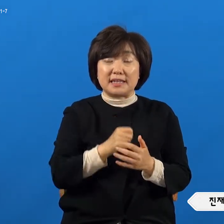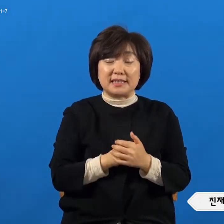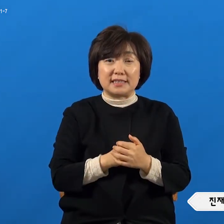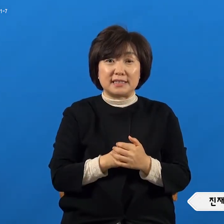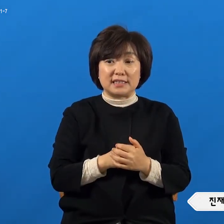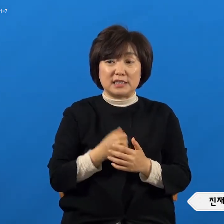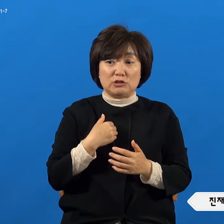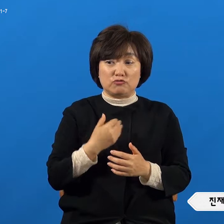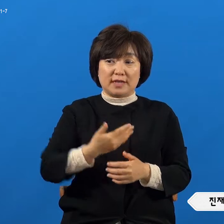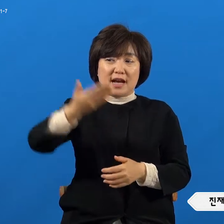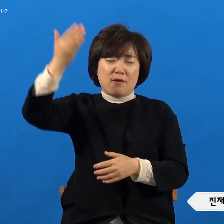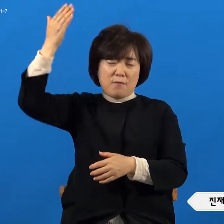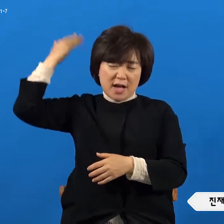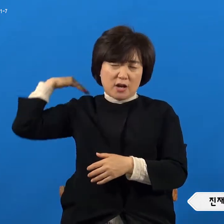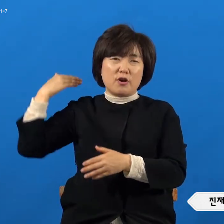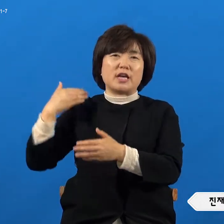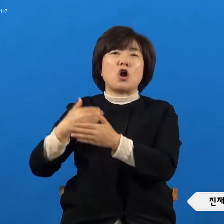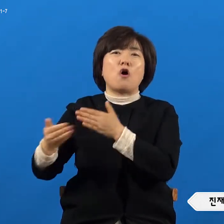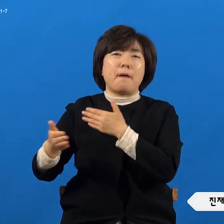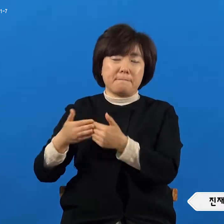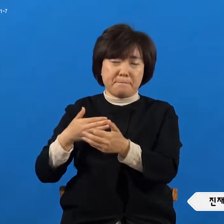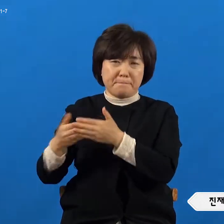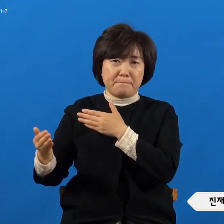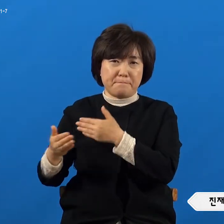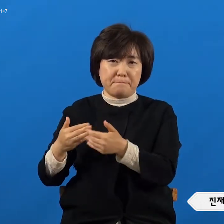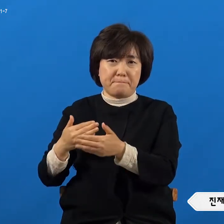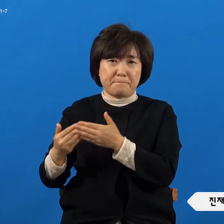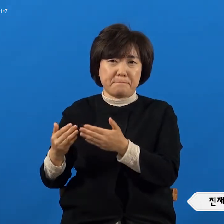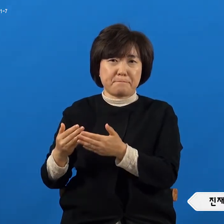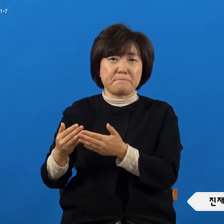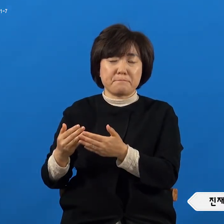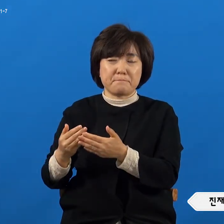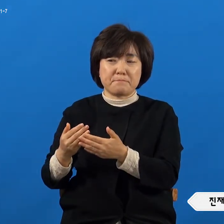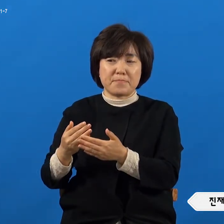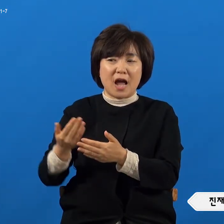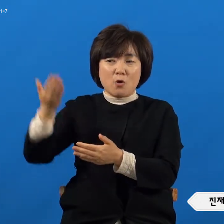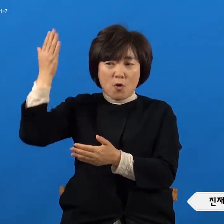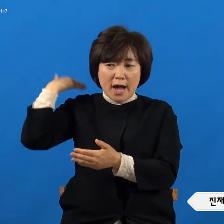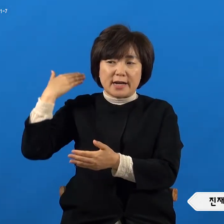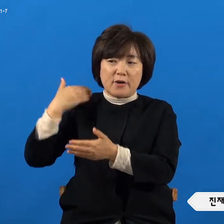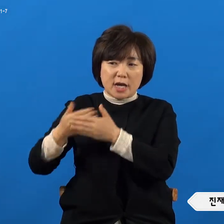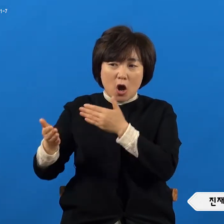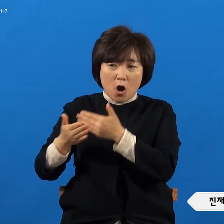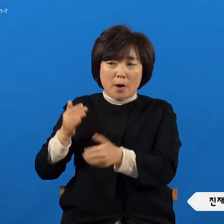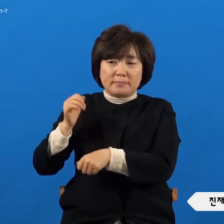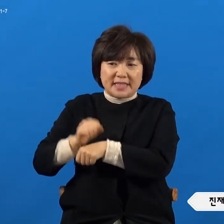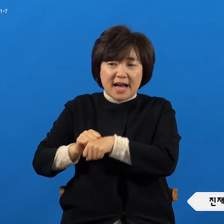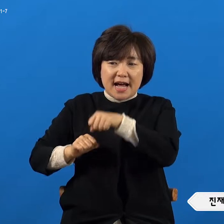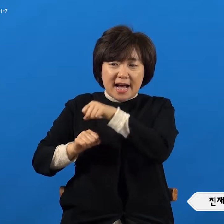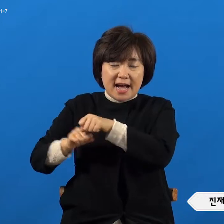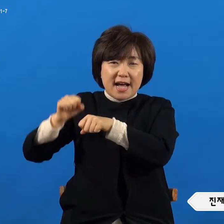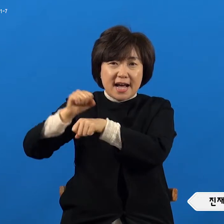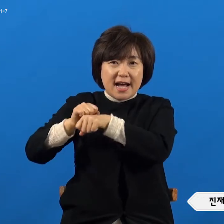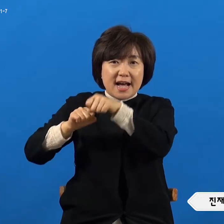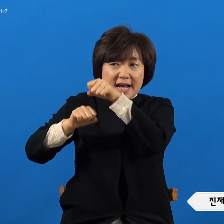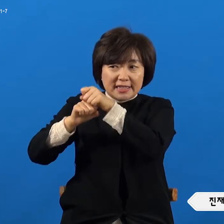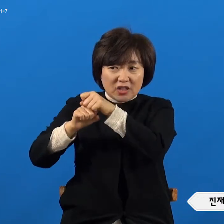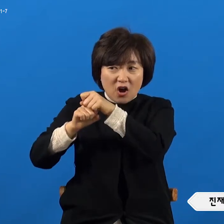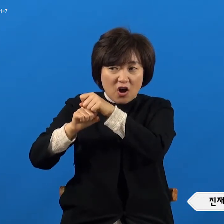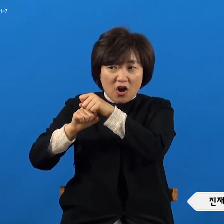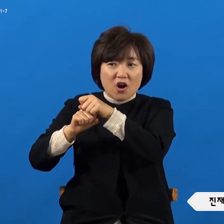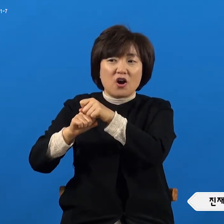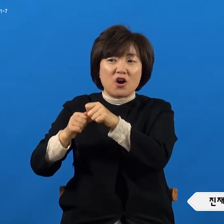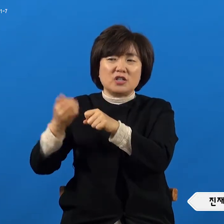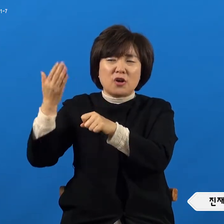우리의 과거의 경험에서 나온다고 이야기합니다. 과거의 경험이 쌓이다 보면 쌓인 경험이 어느